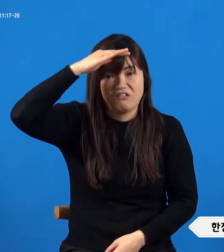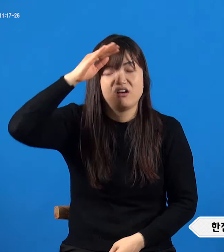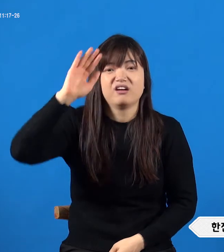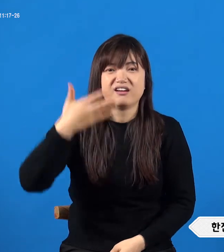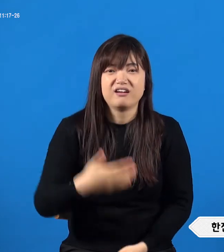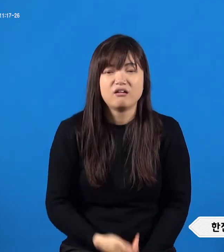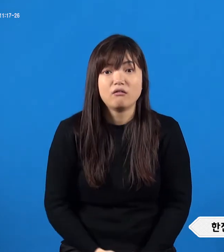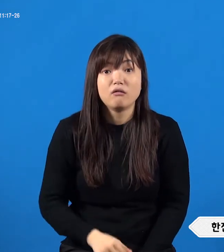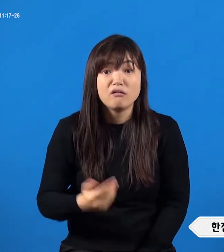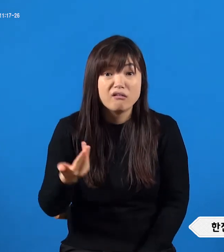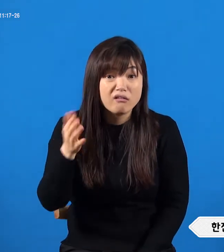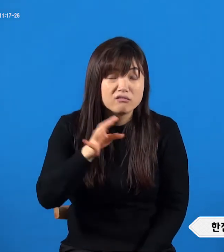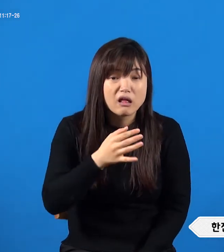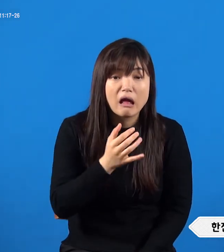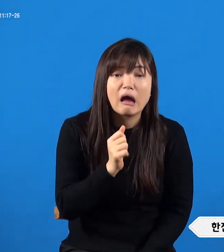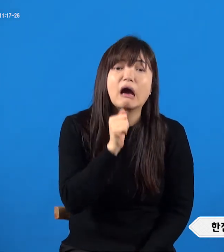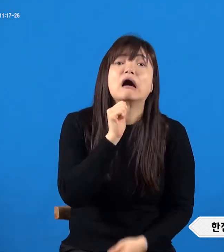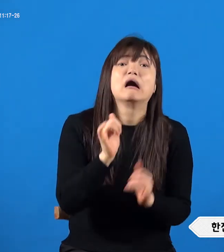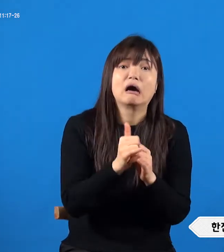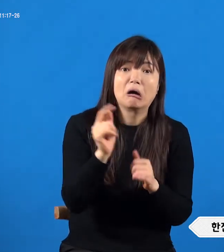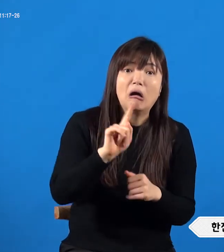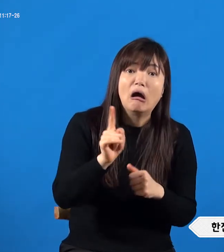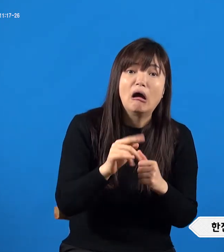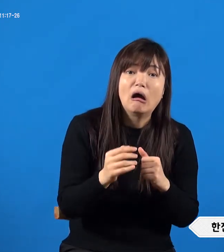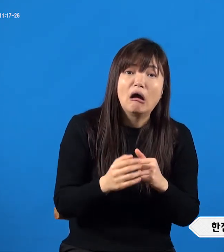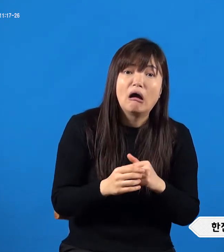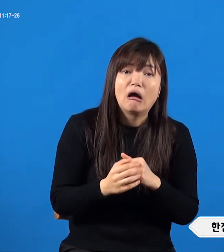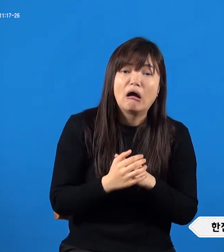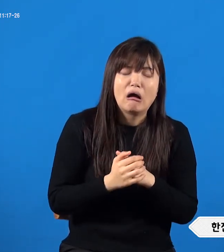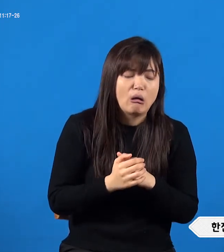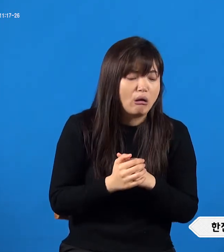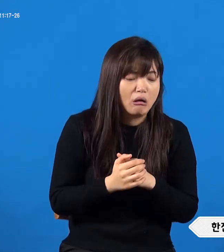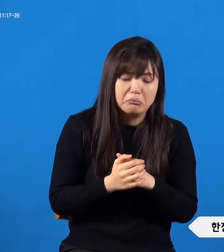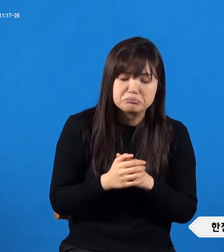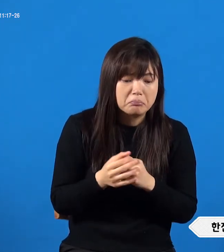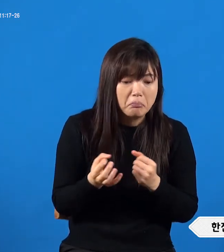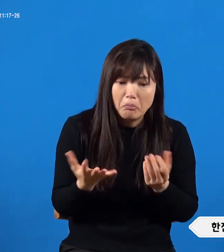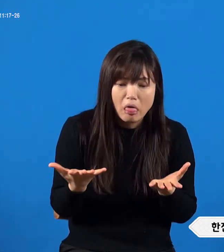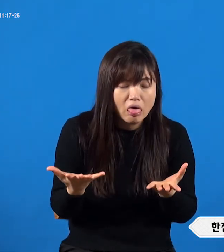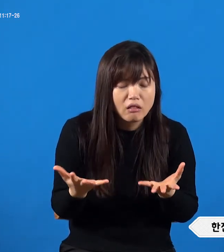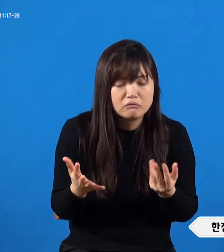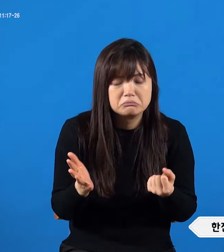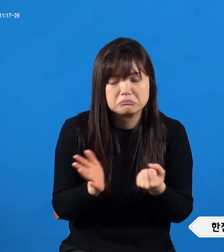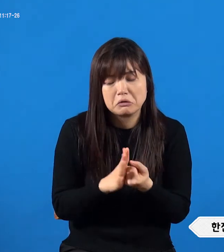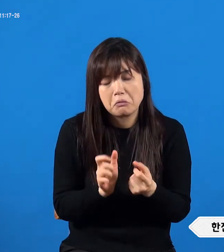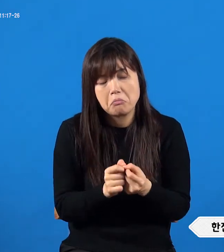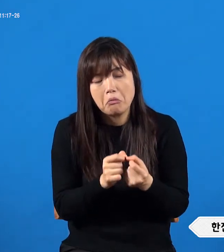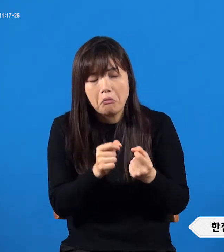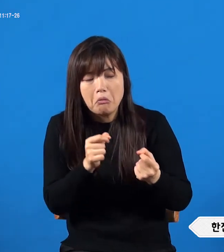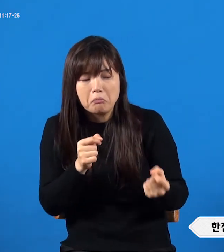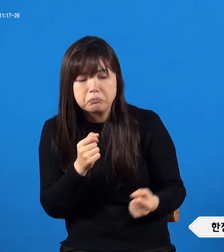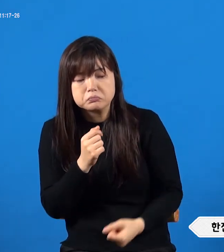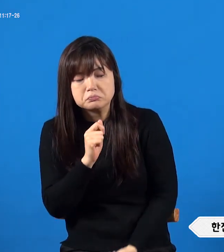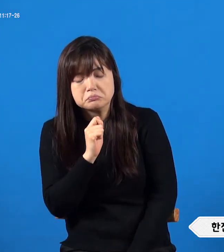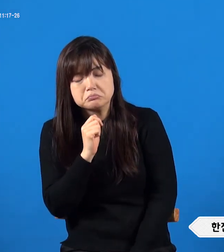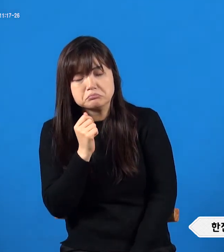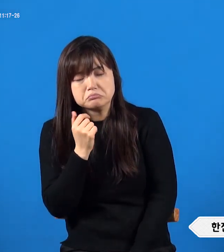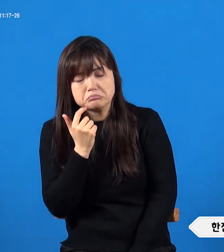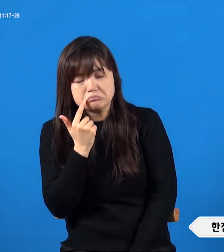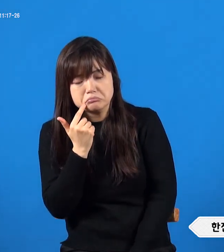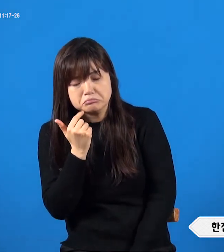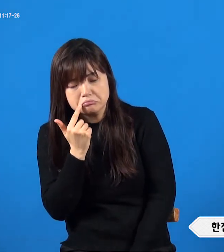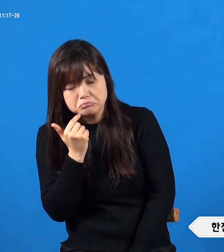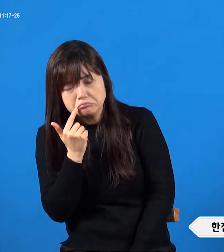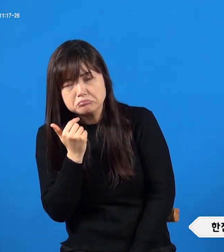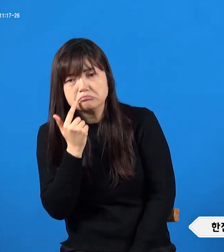됐습니다. 그런데 가난한 사람들은 뭐 그렇게 할 여유가 없으니까 멀리 떨어져서 바라만 보고